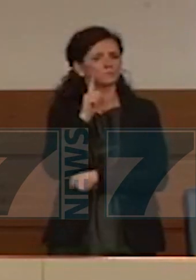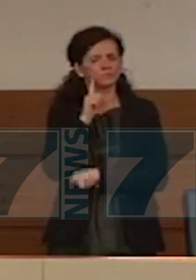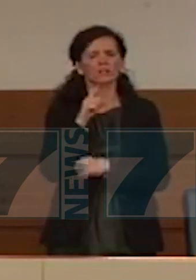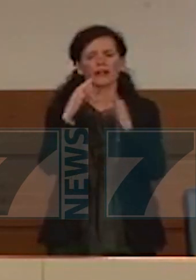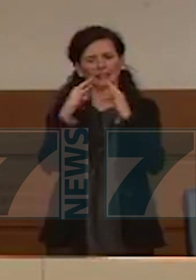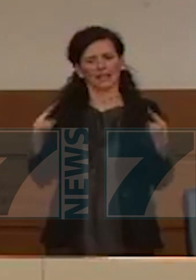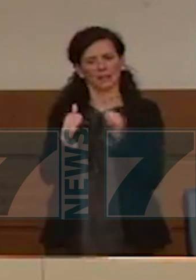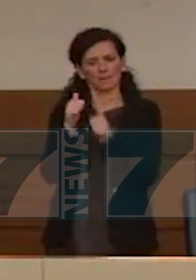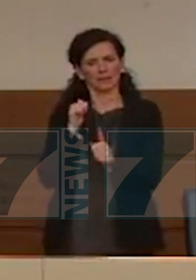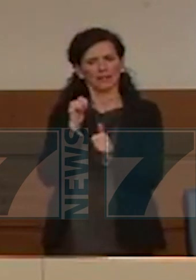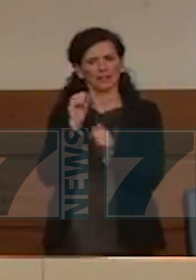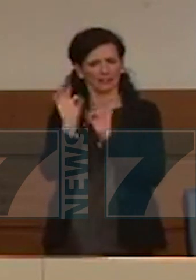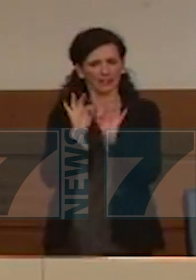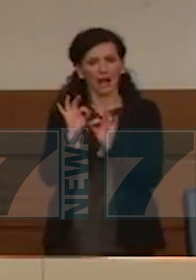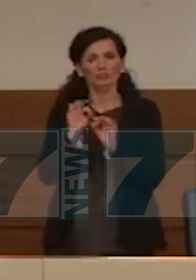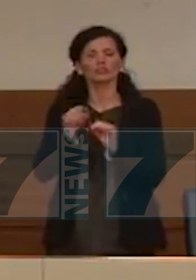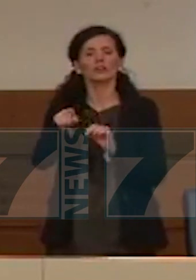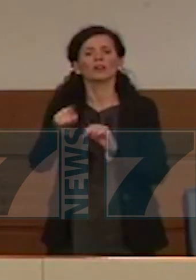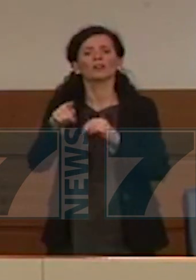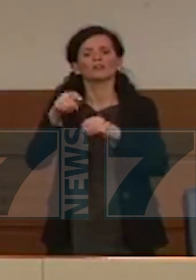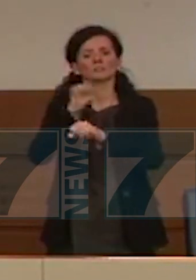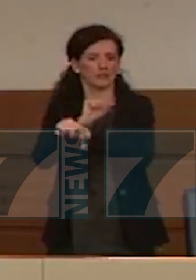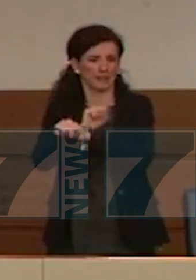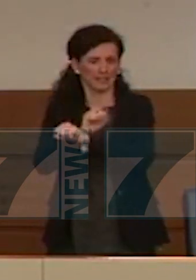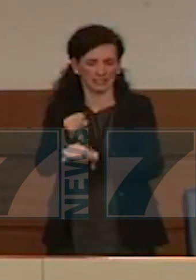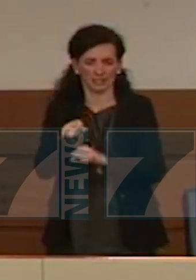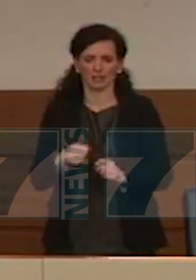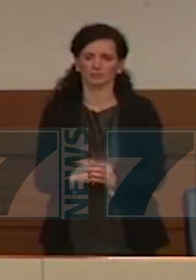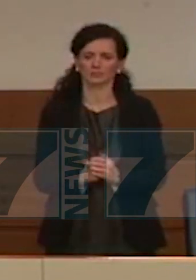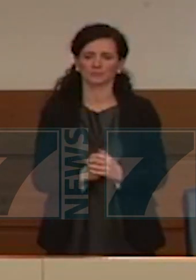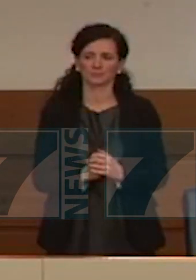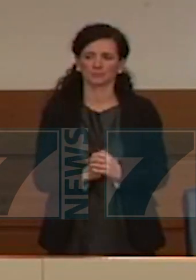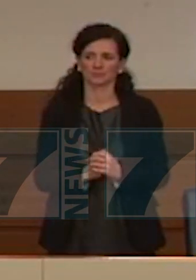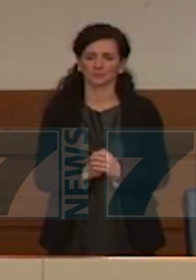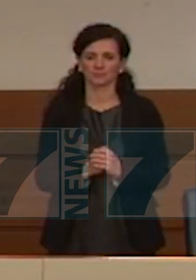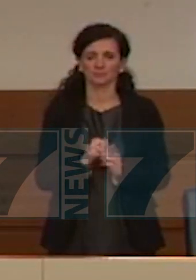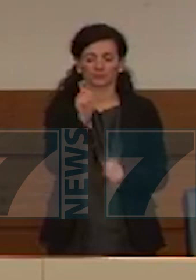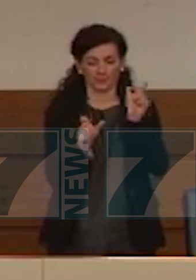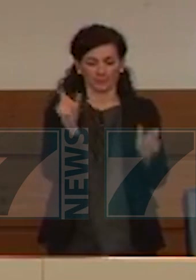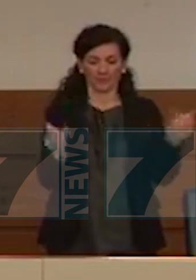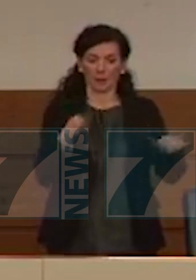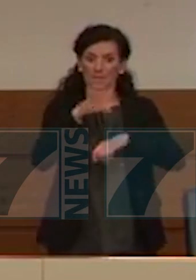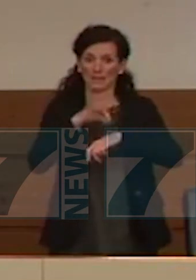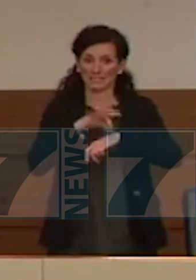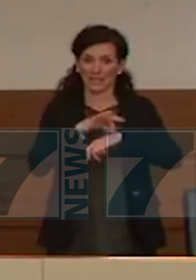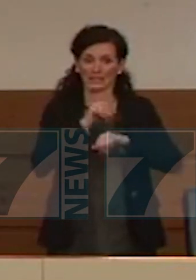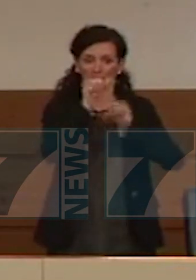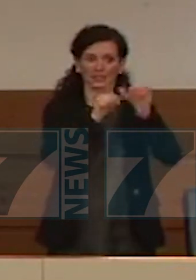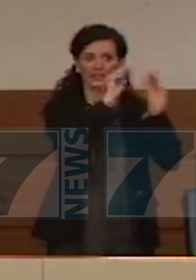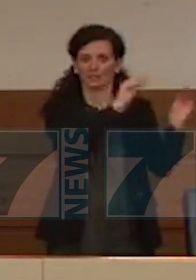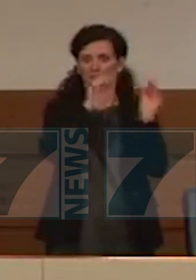persona. Fatmirësisht 5.129 shtetas janë shëruar pasi u infektuan me koronavirus. Sot kemi